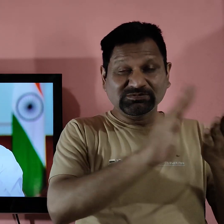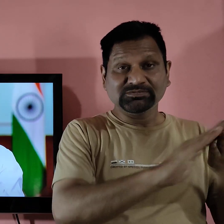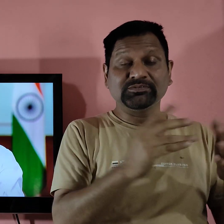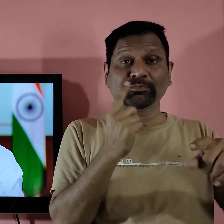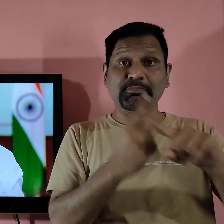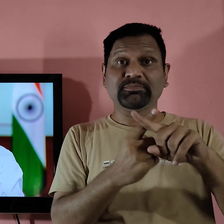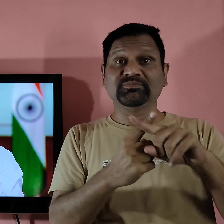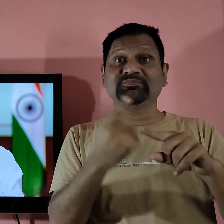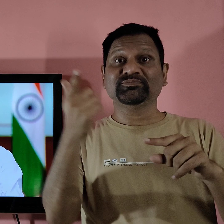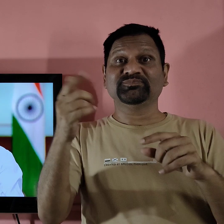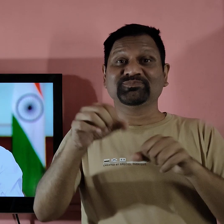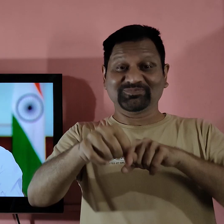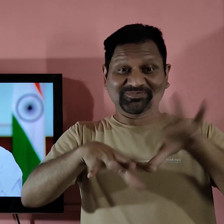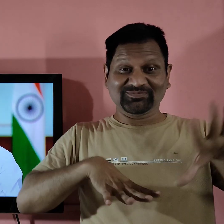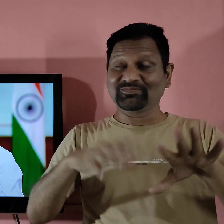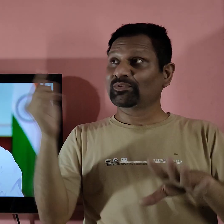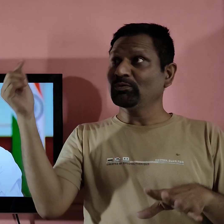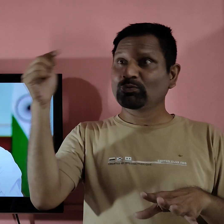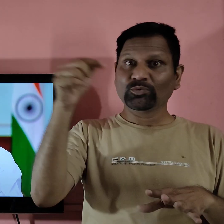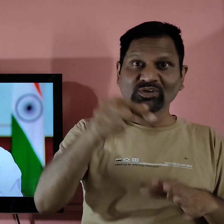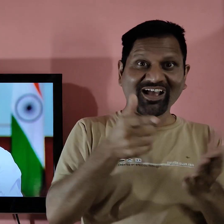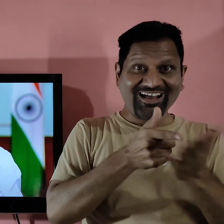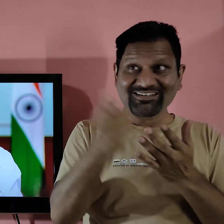शहर से आने वाले लोगों के लिए